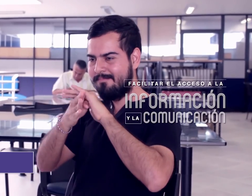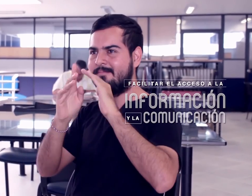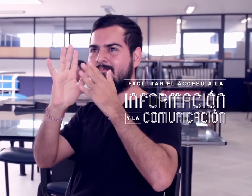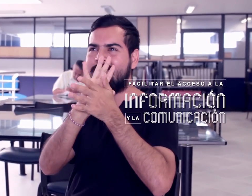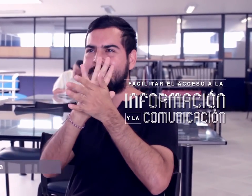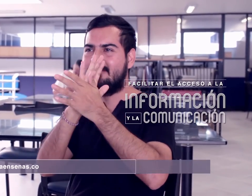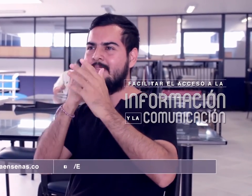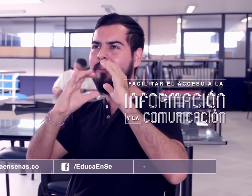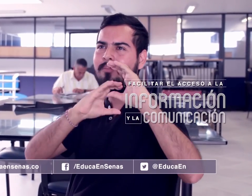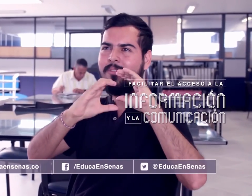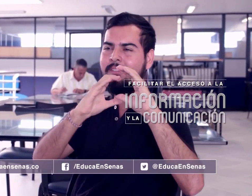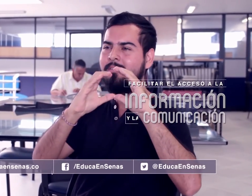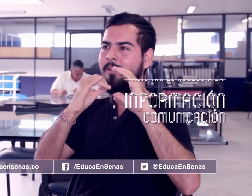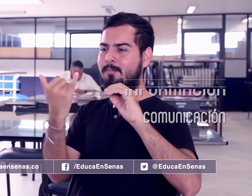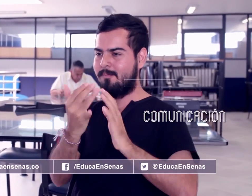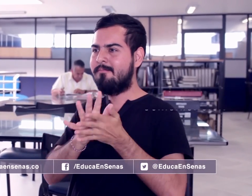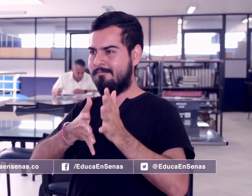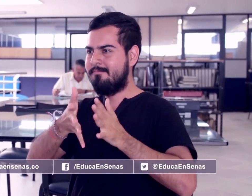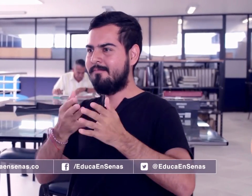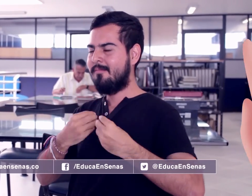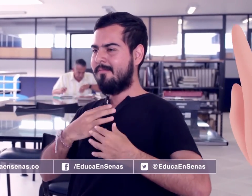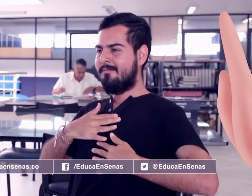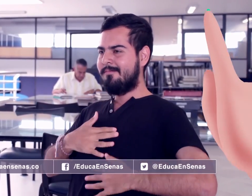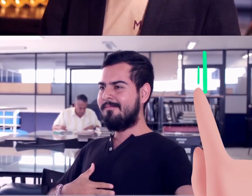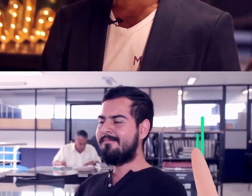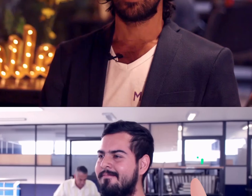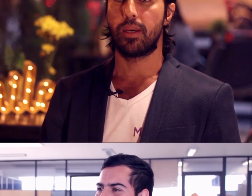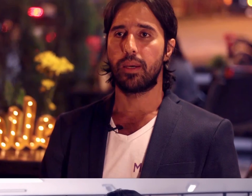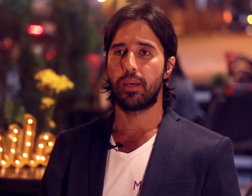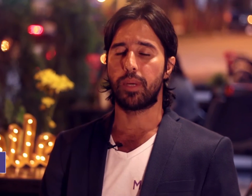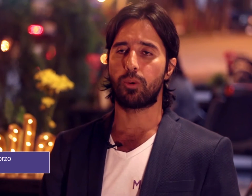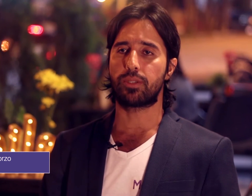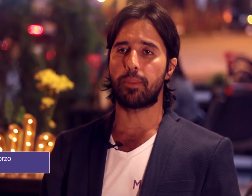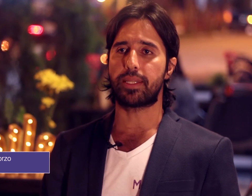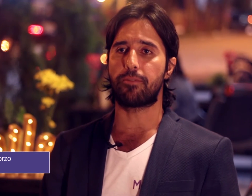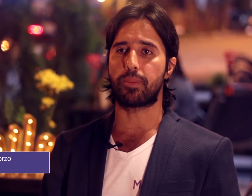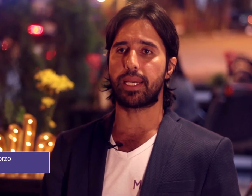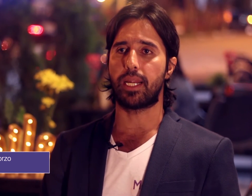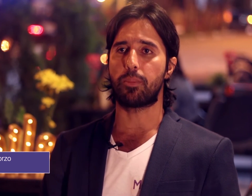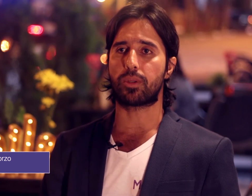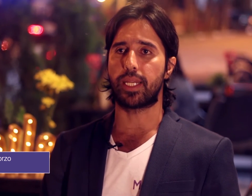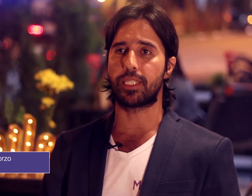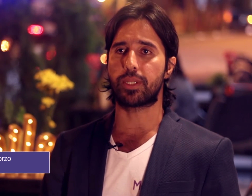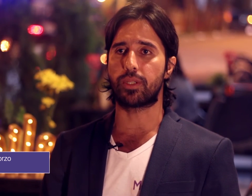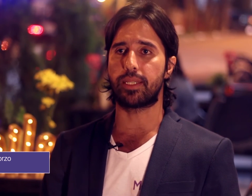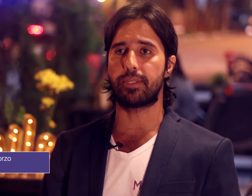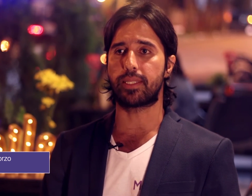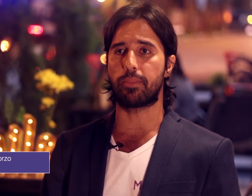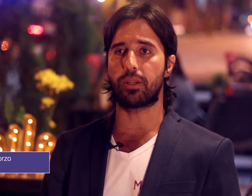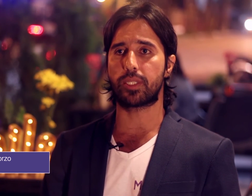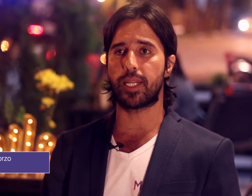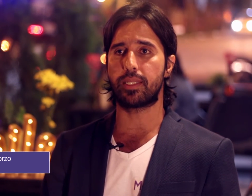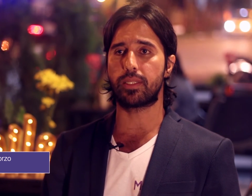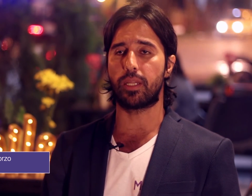acceso a la información y comunicación de las personas sordas. Meloway es una plataforma que le da la oportunidad a las personas de